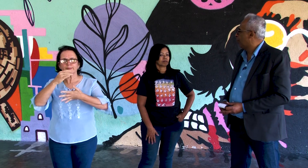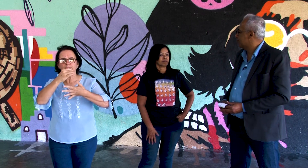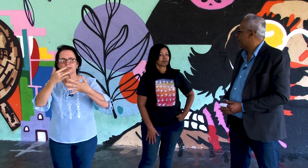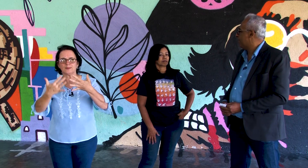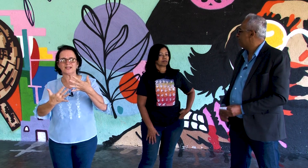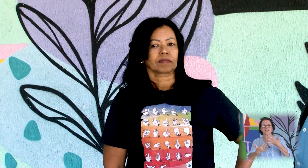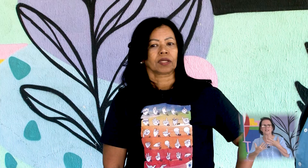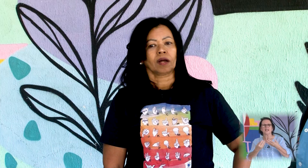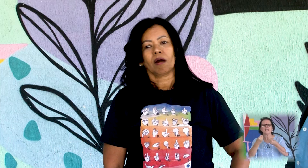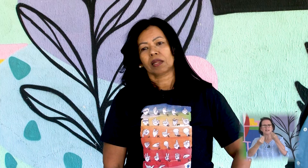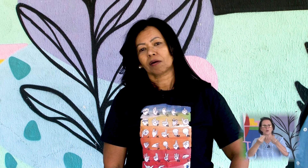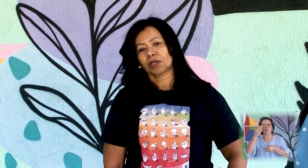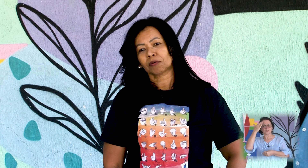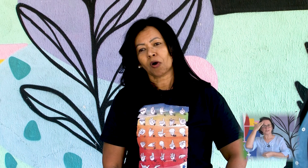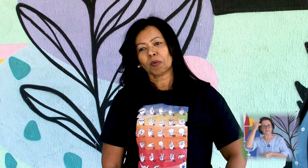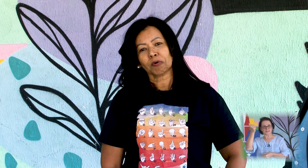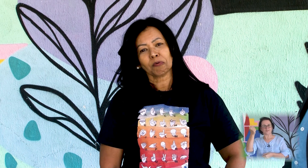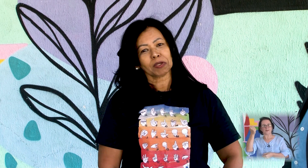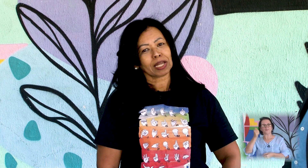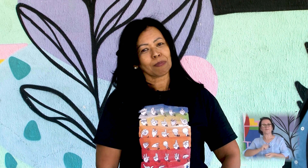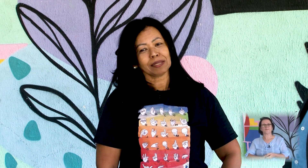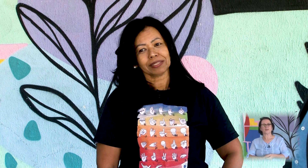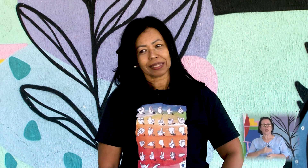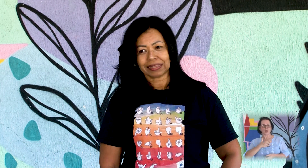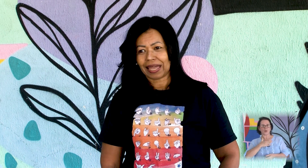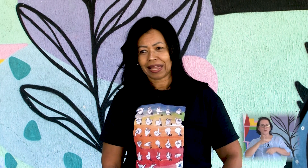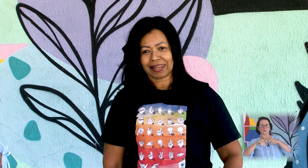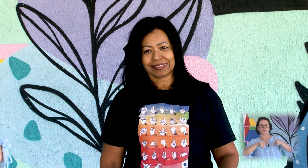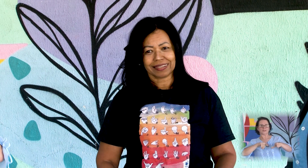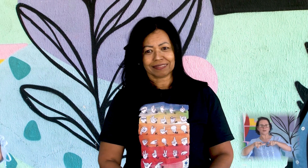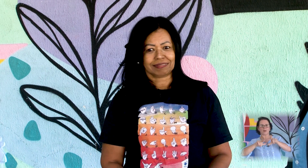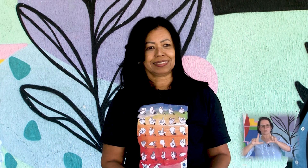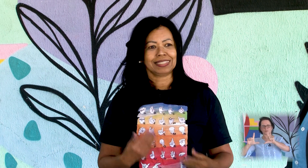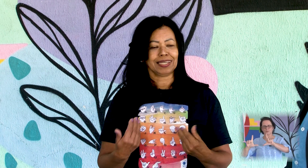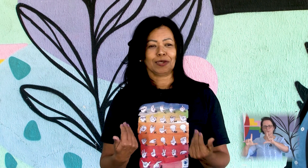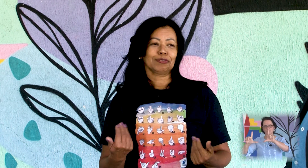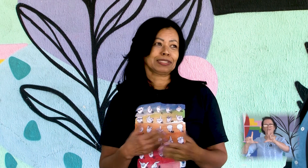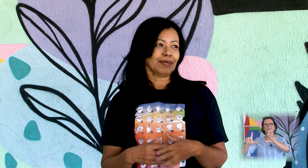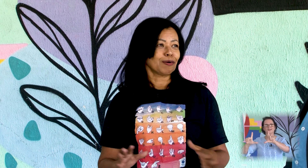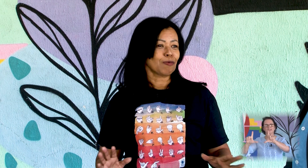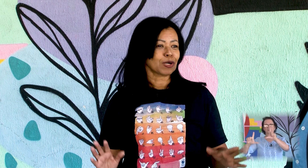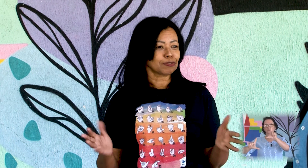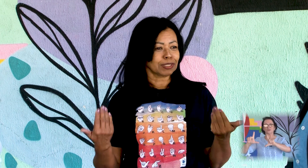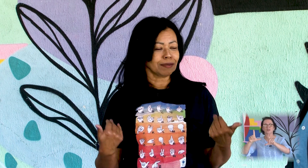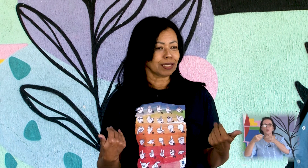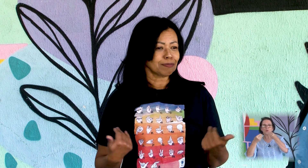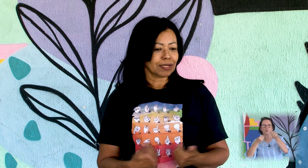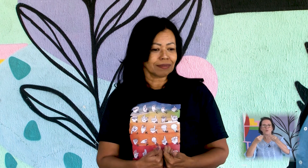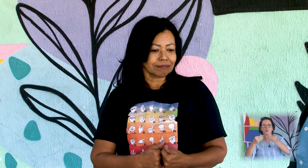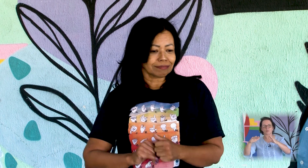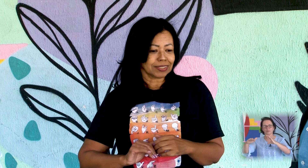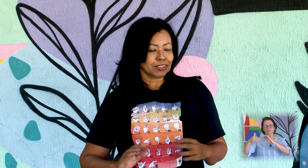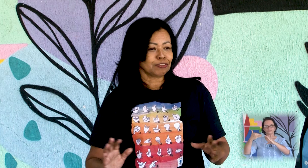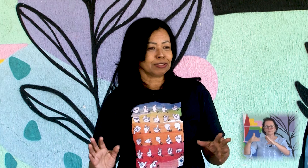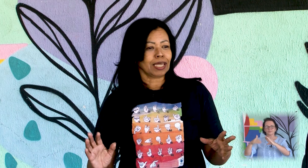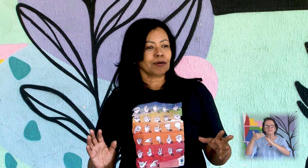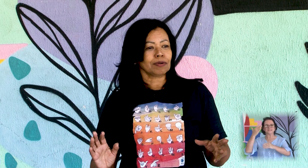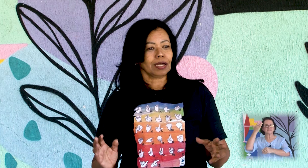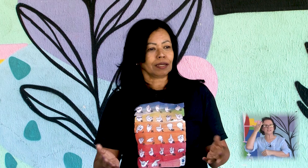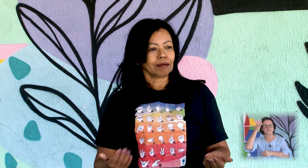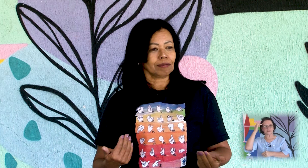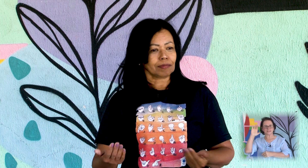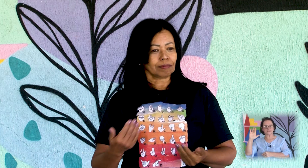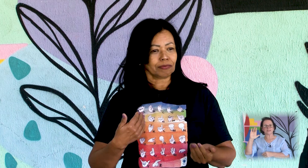interpretando? Tem como saber? Olha, como o meu trabalho na tela, né? Assim, eu não tenho como, porque eu não tenho nenhuma. Tá. A gente não